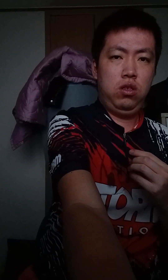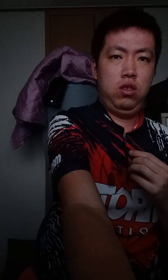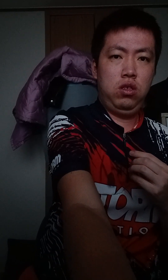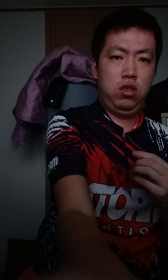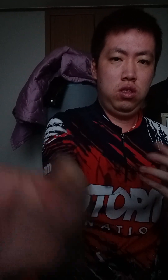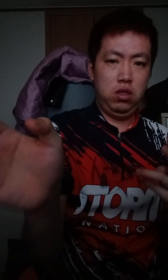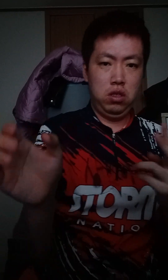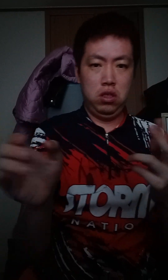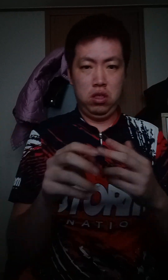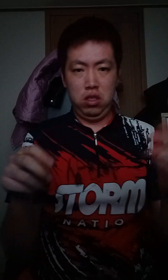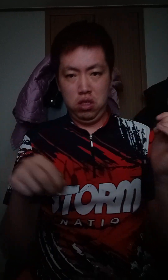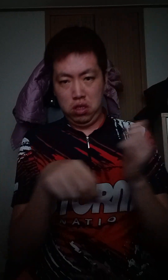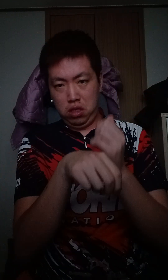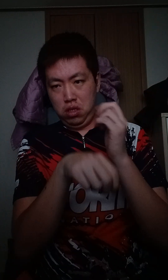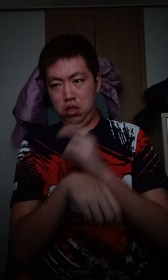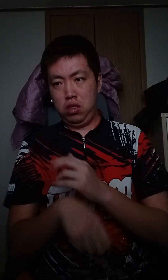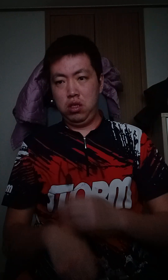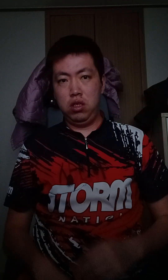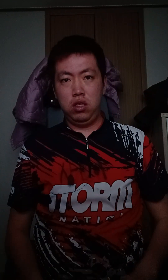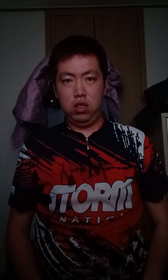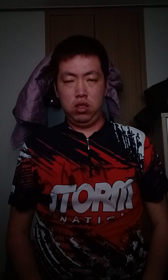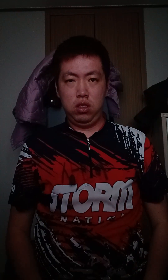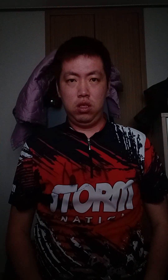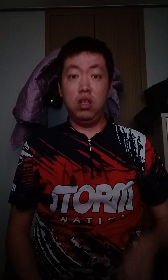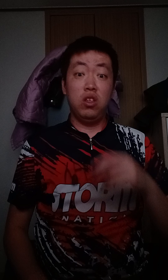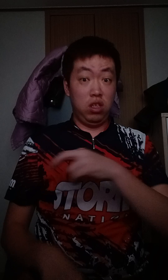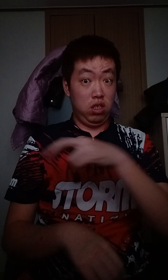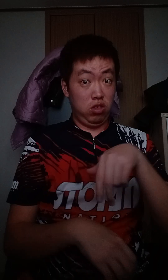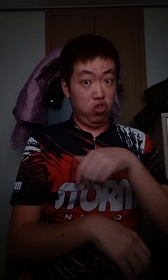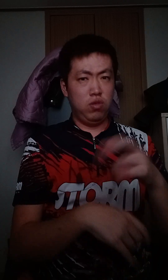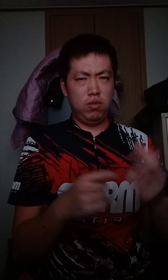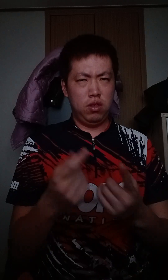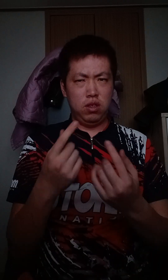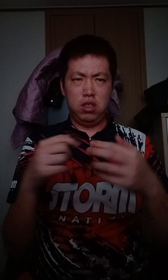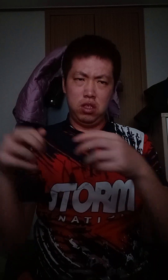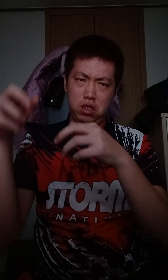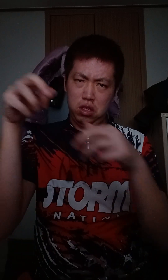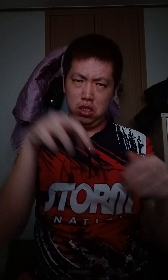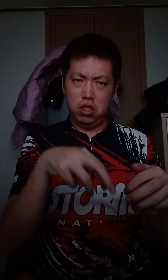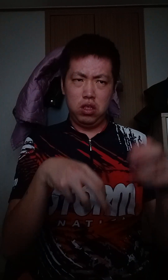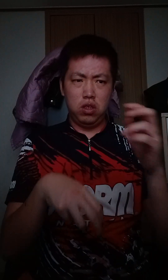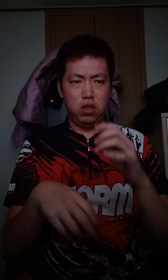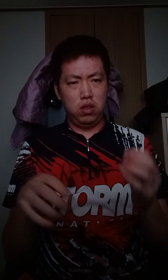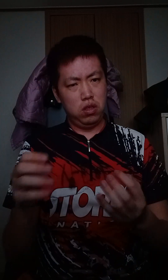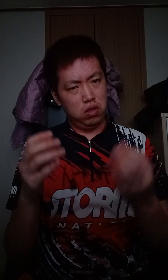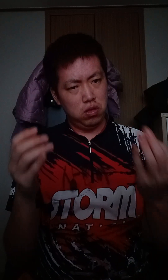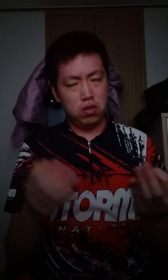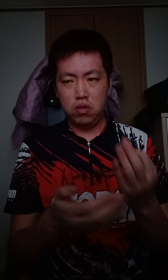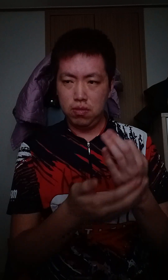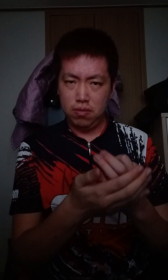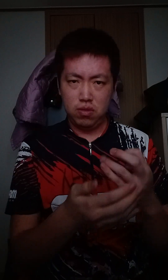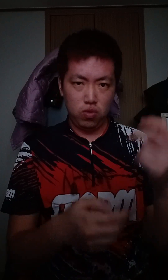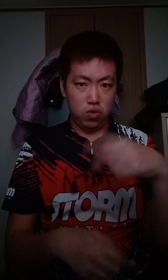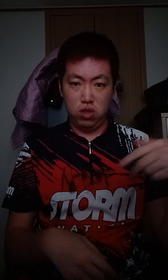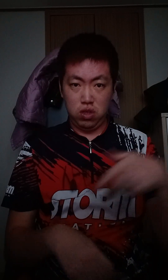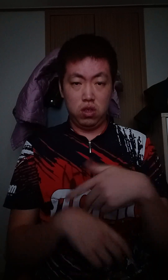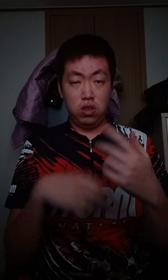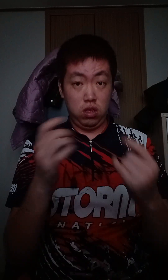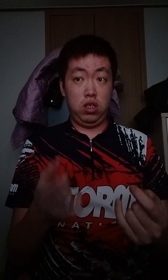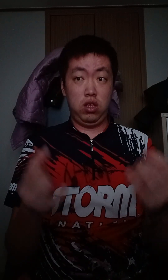3대와 잇따라 부딪힌 겁니다. 트럭 기사분들은 다 피 흘리고 계시고 엄청 아비규환이었죠. 버스 기사님하고 대형 트럭 기사님은